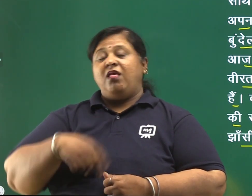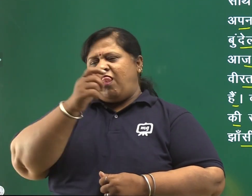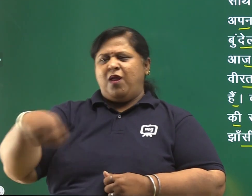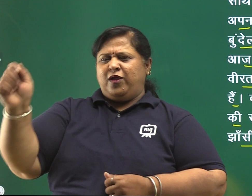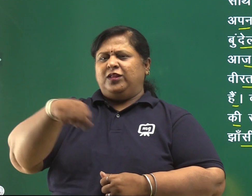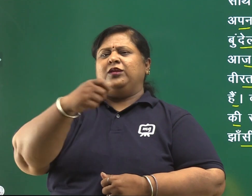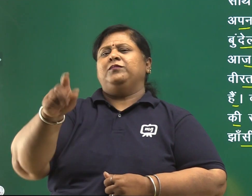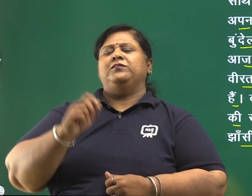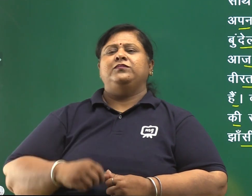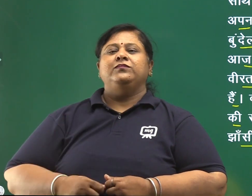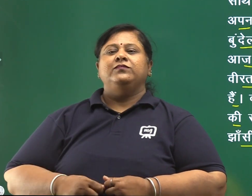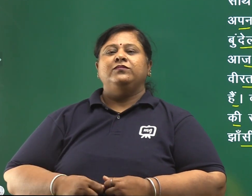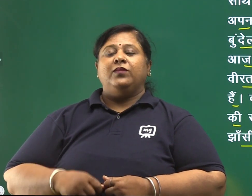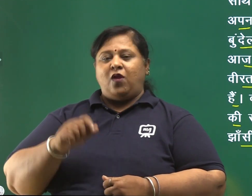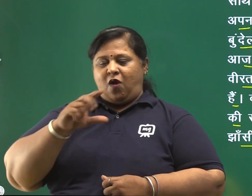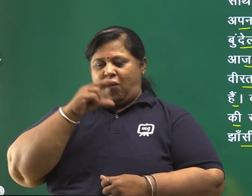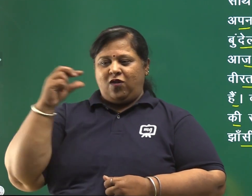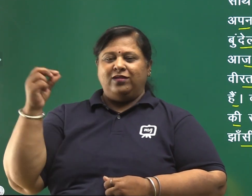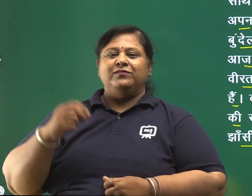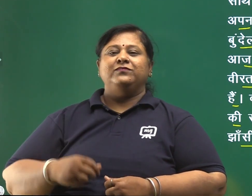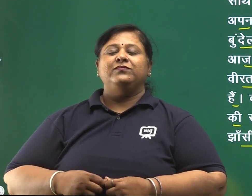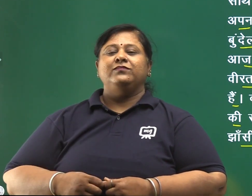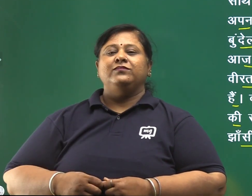थी और